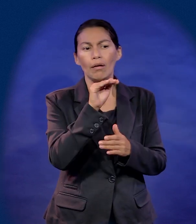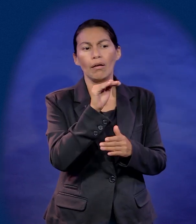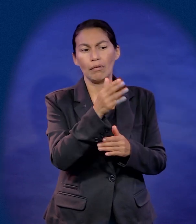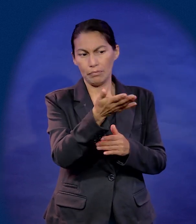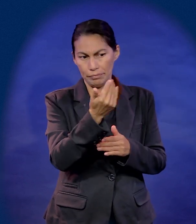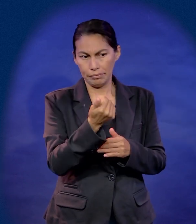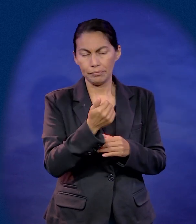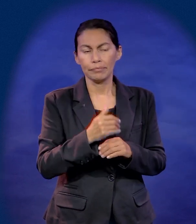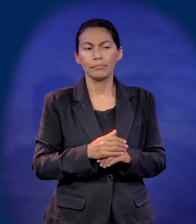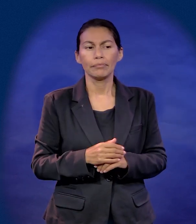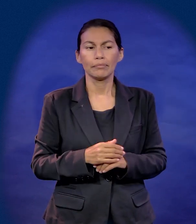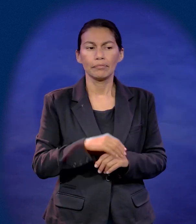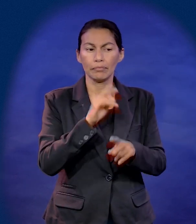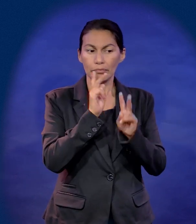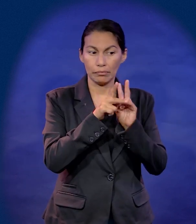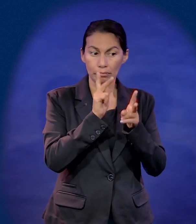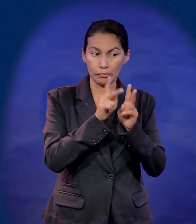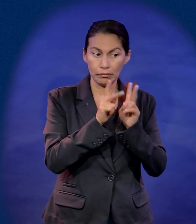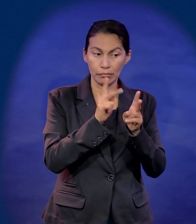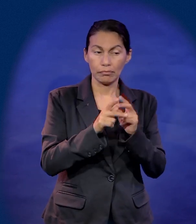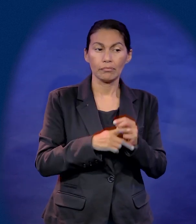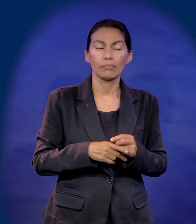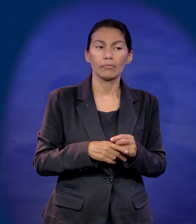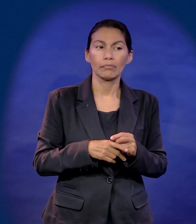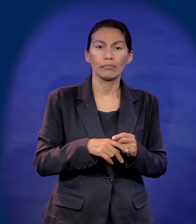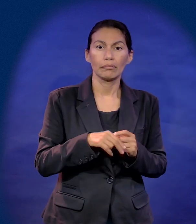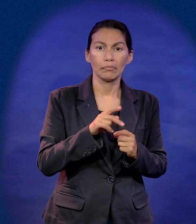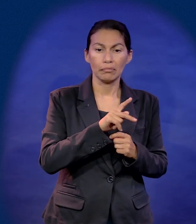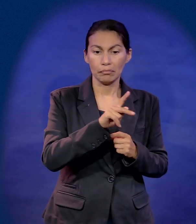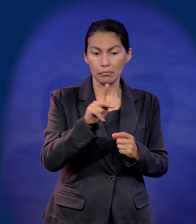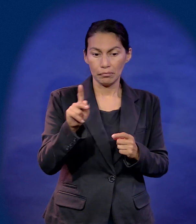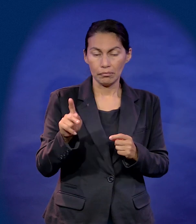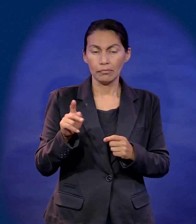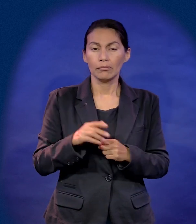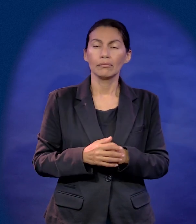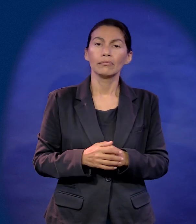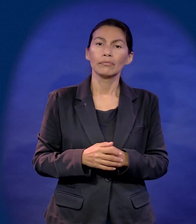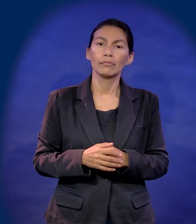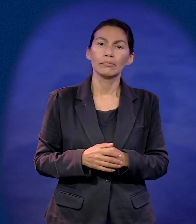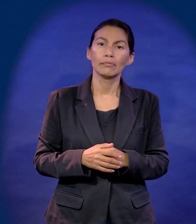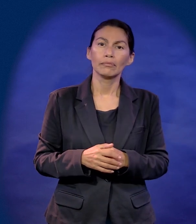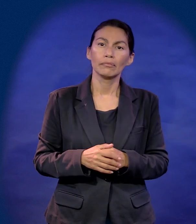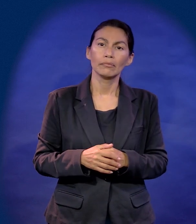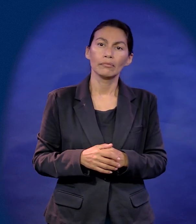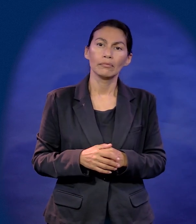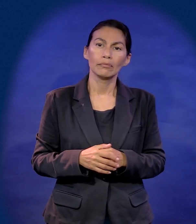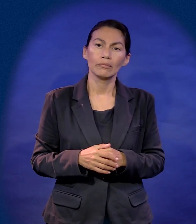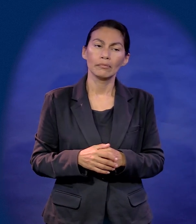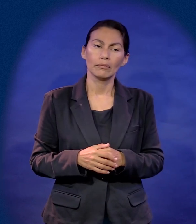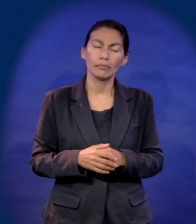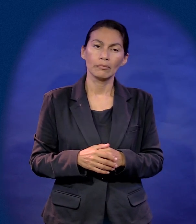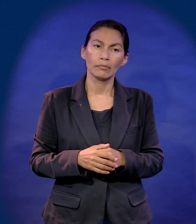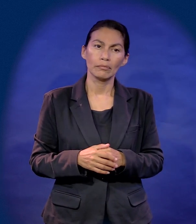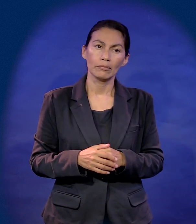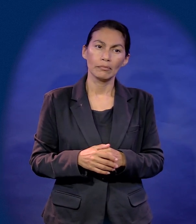desayunas y le hablas a Carlos. Carlos, necesito hablar contigo en la Plaza 5 de Mayo.